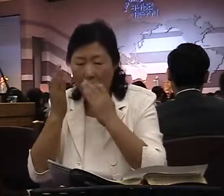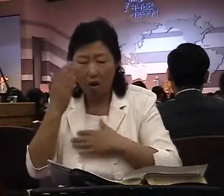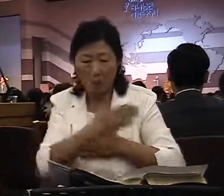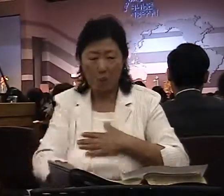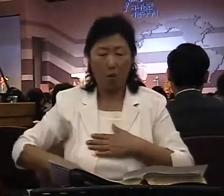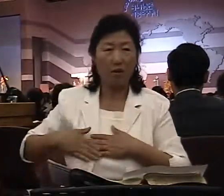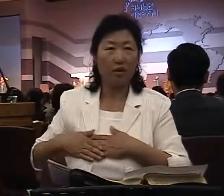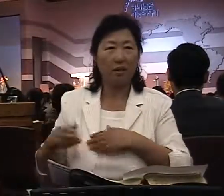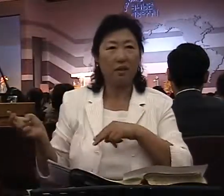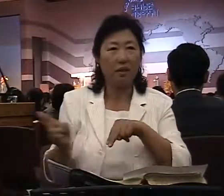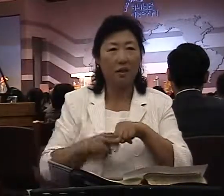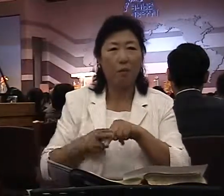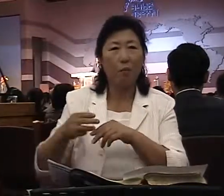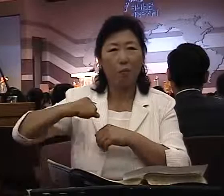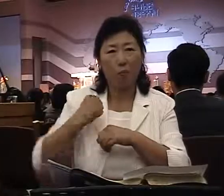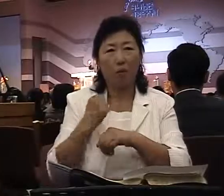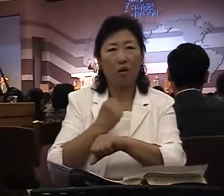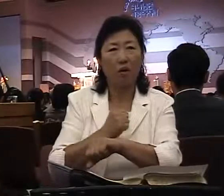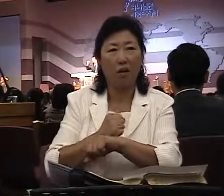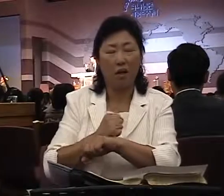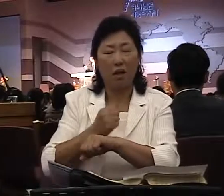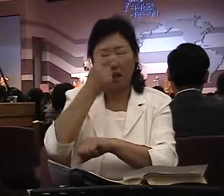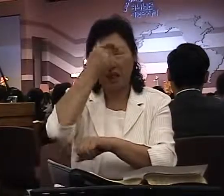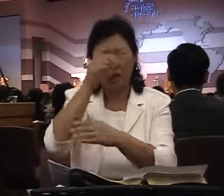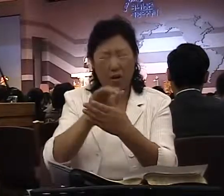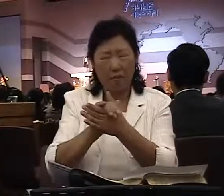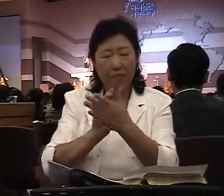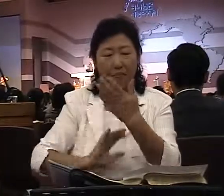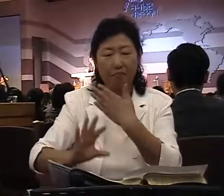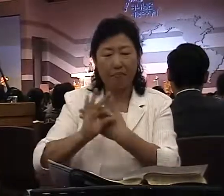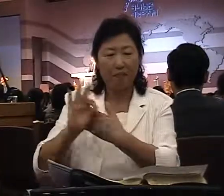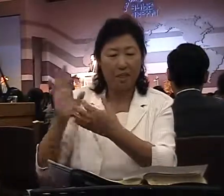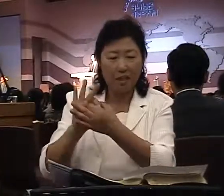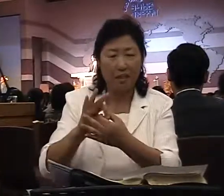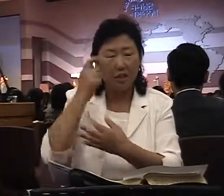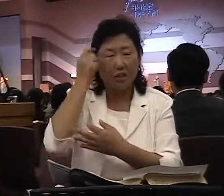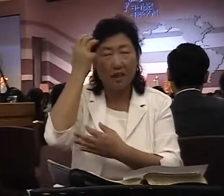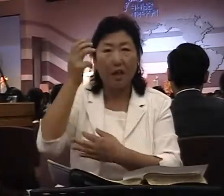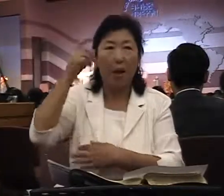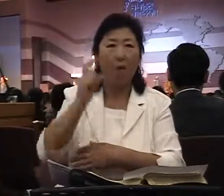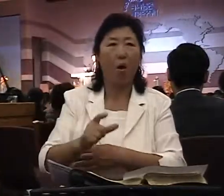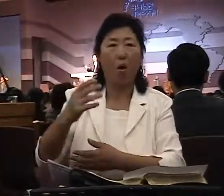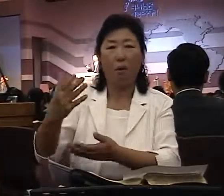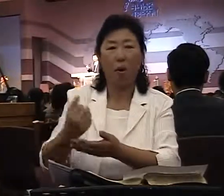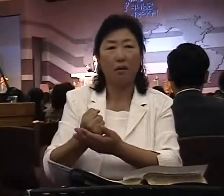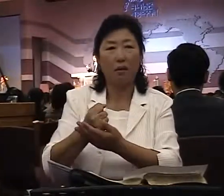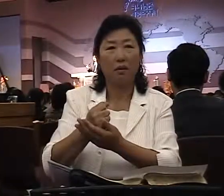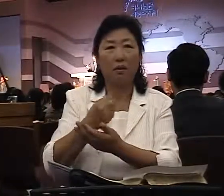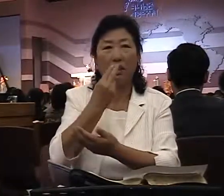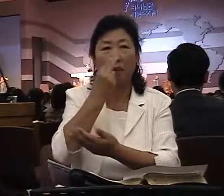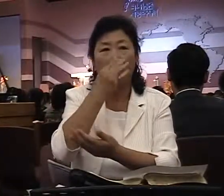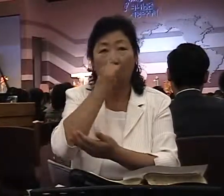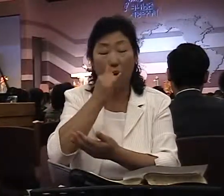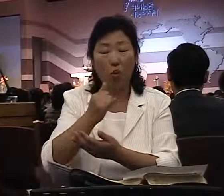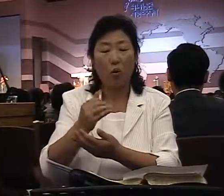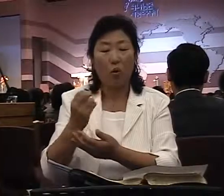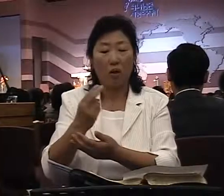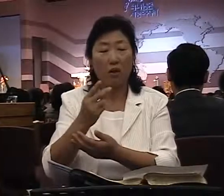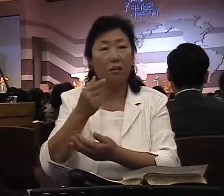하고 기도하면서 성령의 파워를 받는 것이 생명이고, 그러지 못하는 것이 죽음이라는